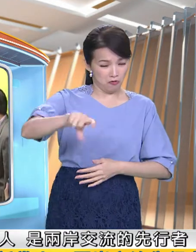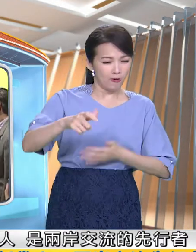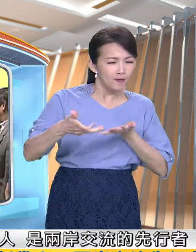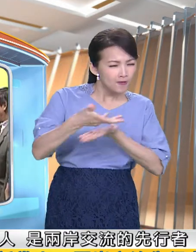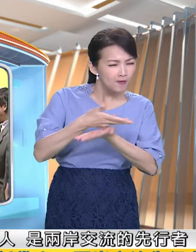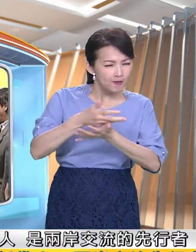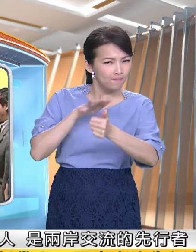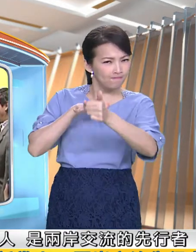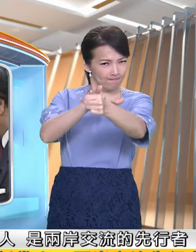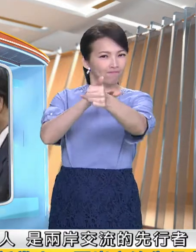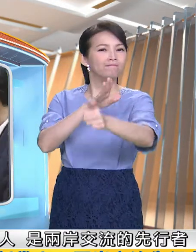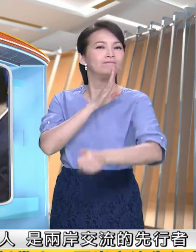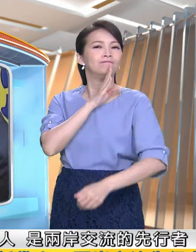者。